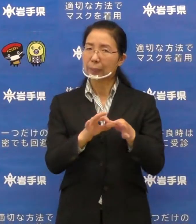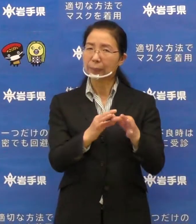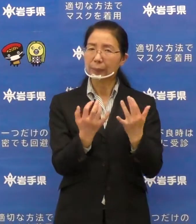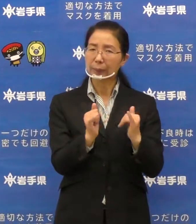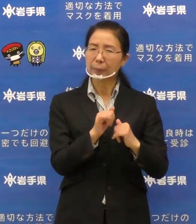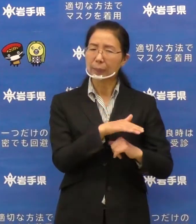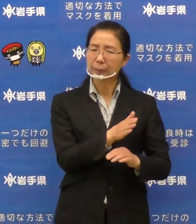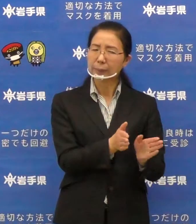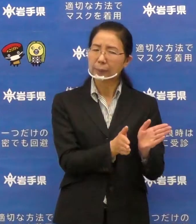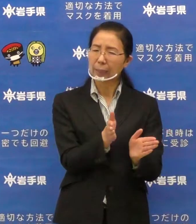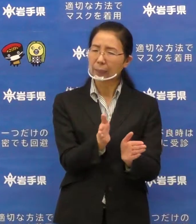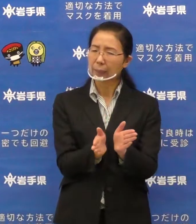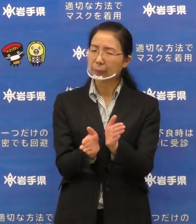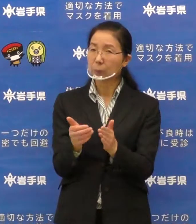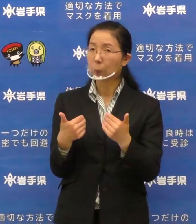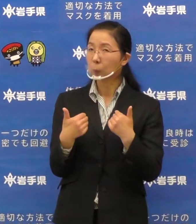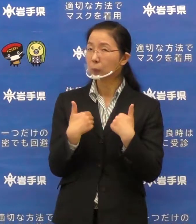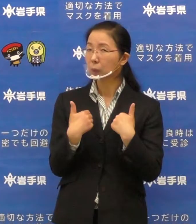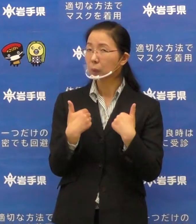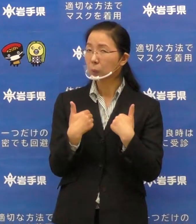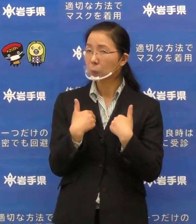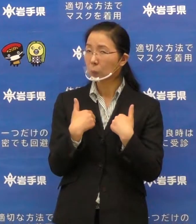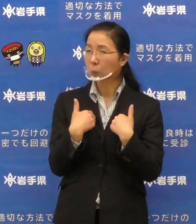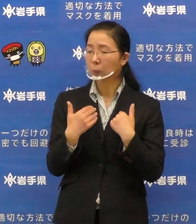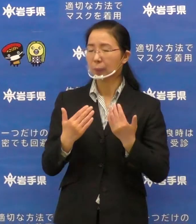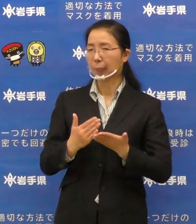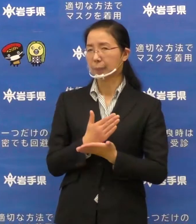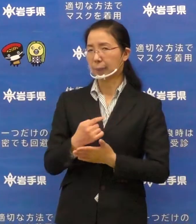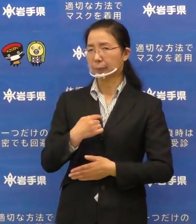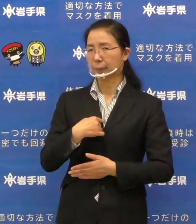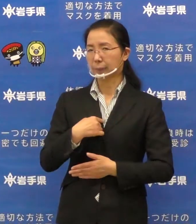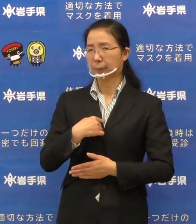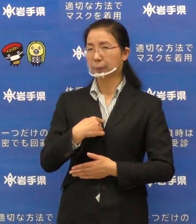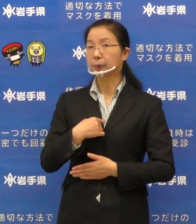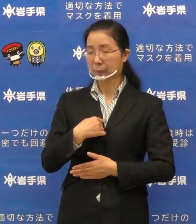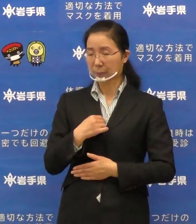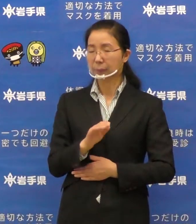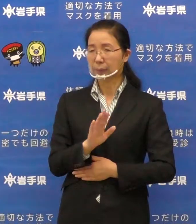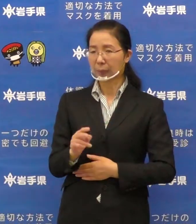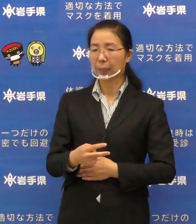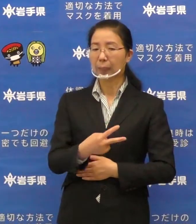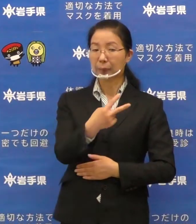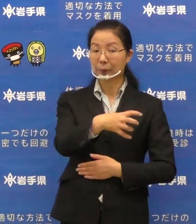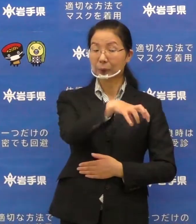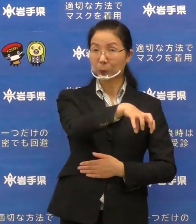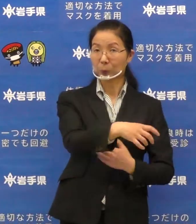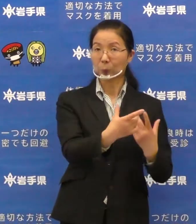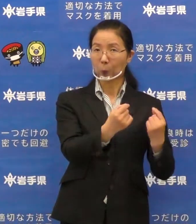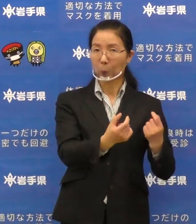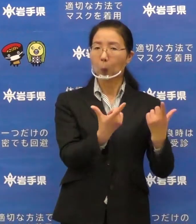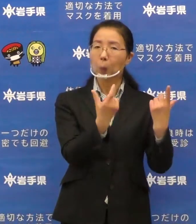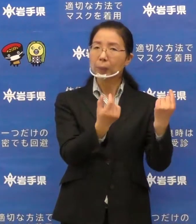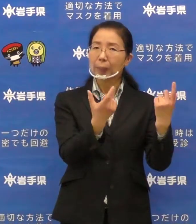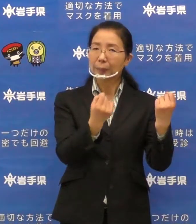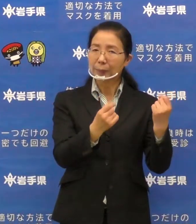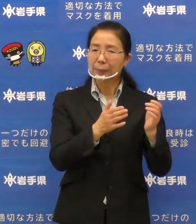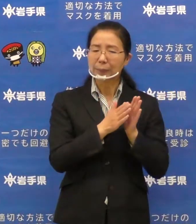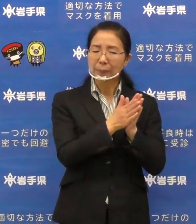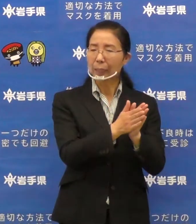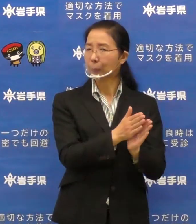することが大事という判断で、私への2区でやったようなこう依頼はし